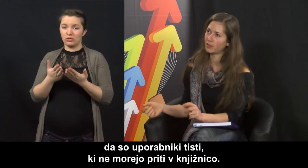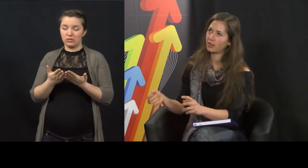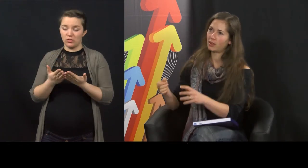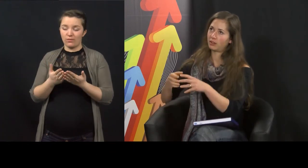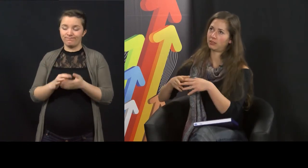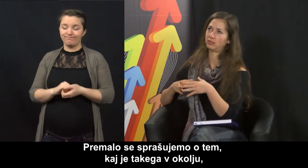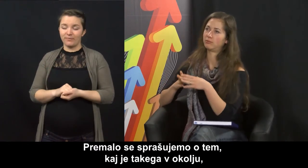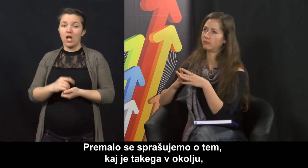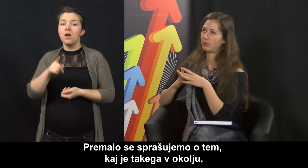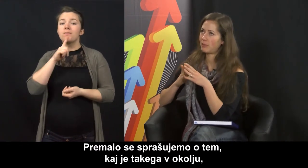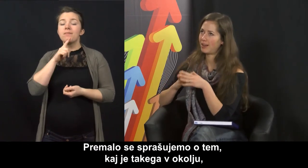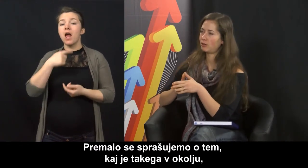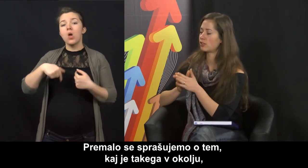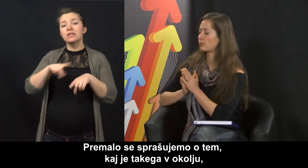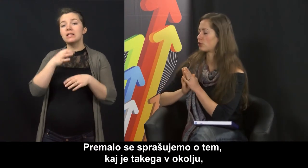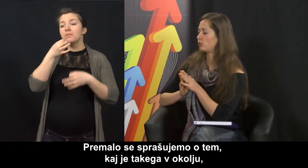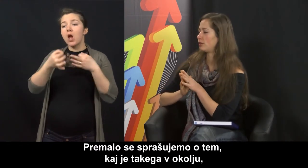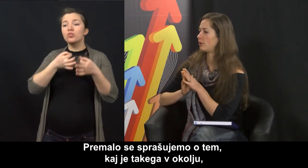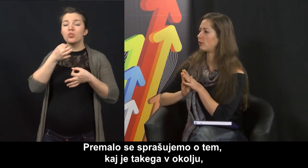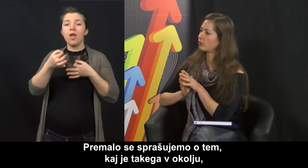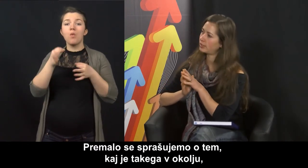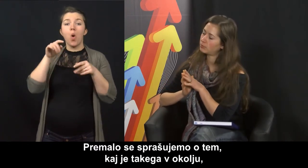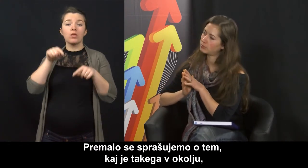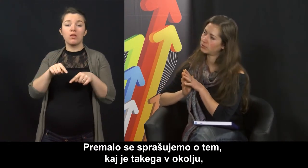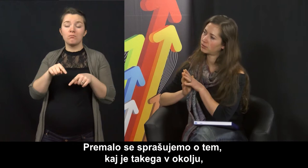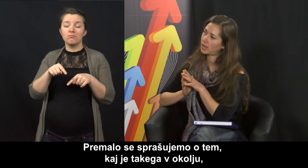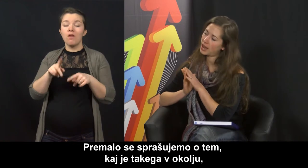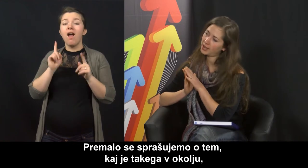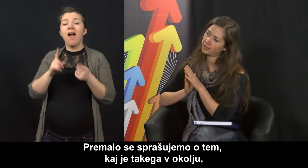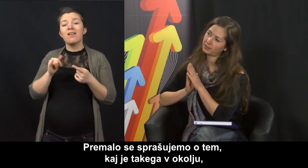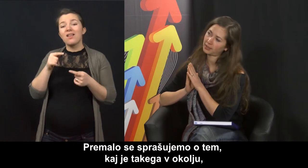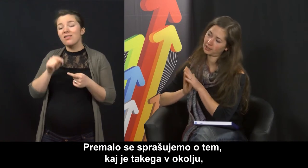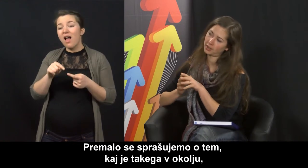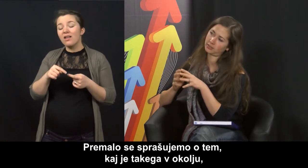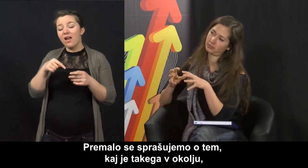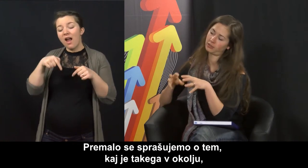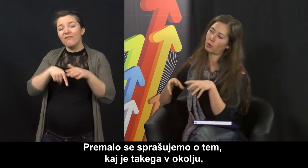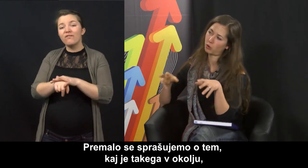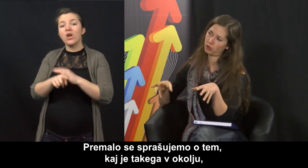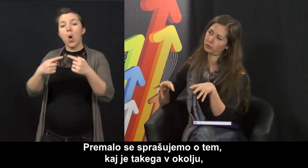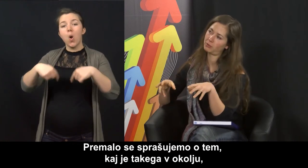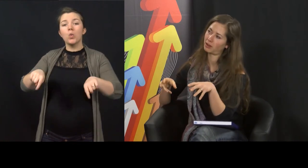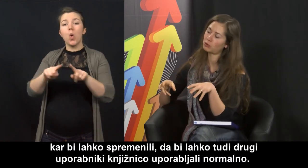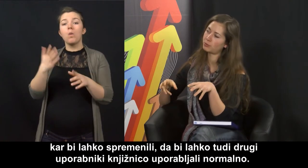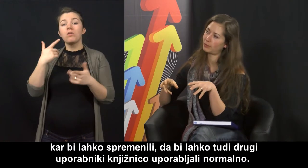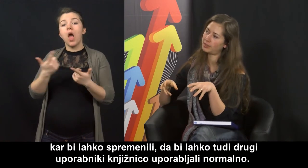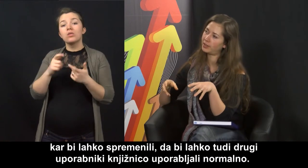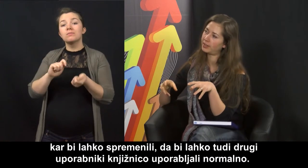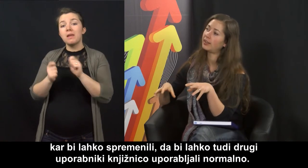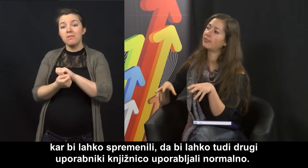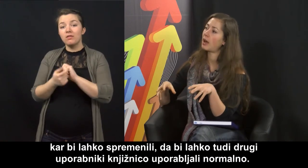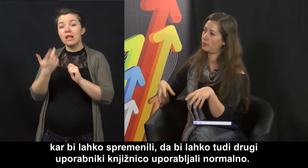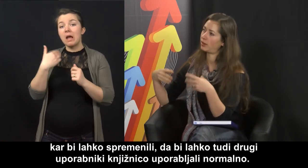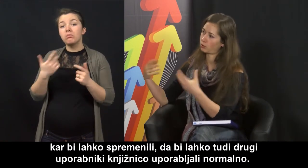knjižnico. Premalo se sprašujemo o tem, kaj je takega v okolju, da bi lahko